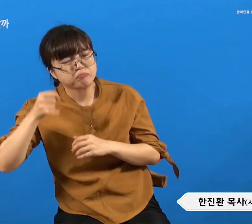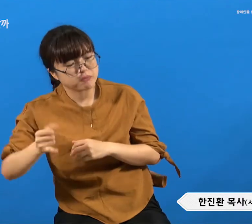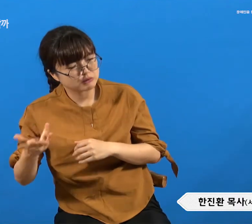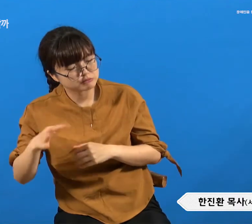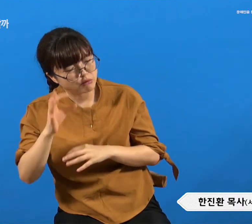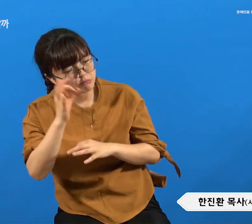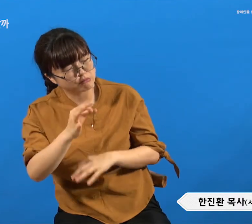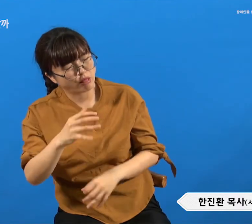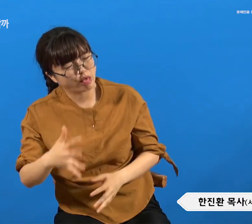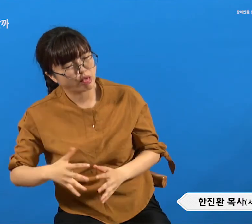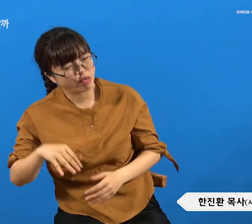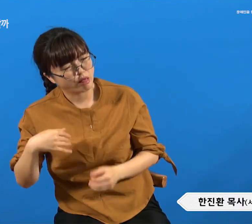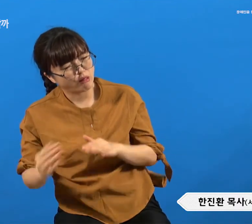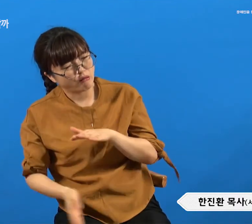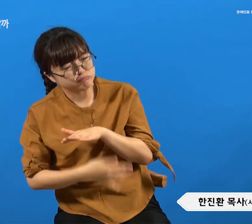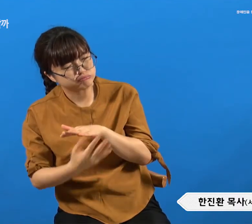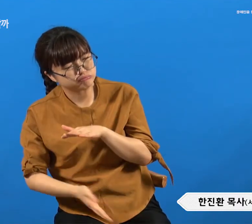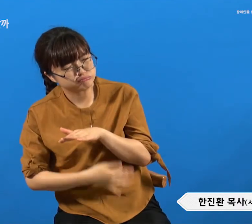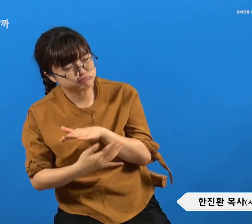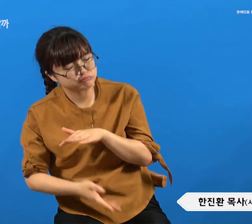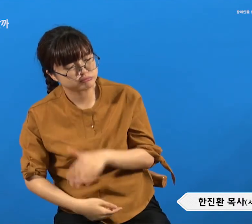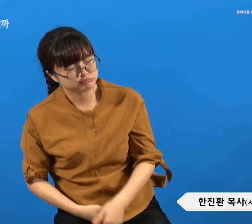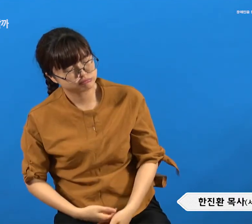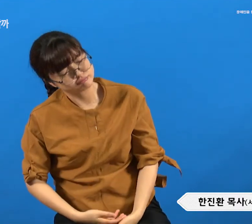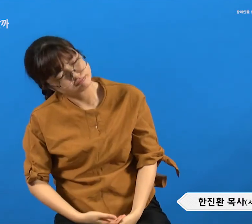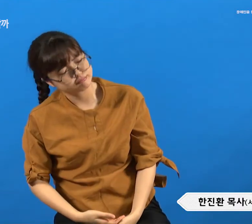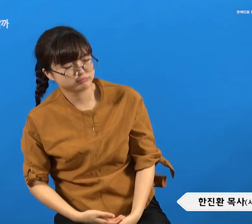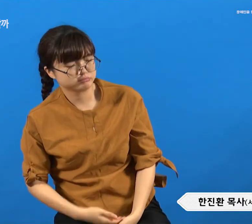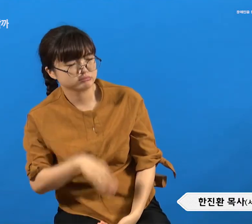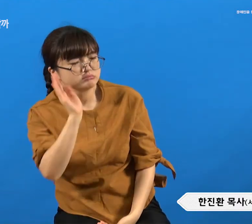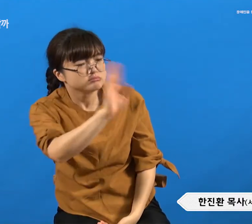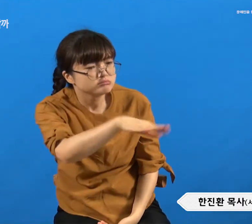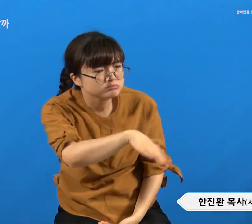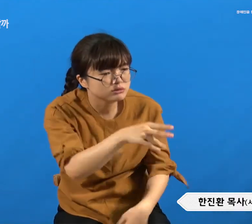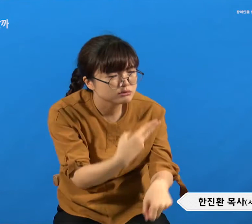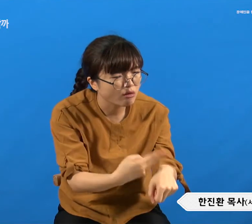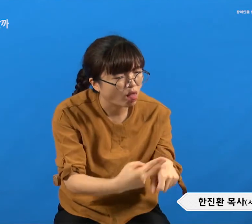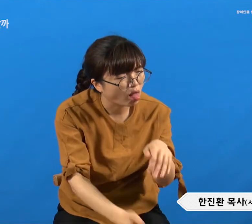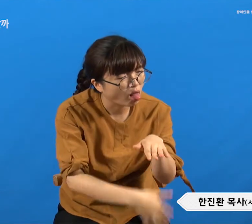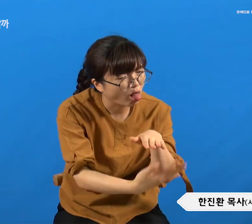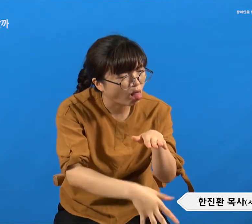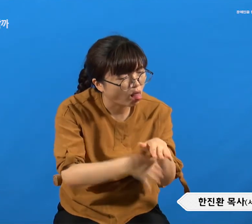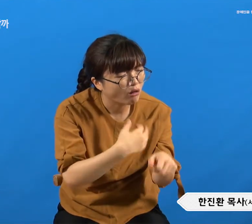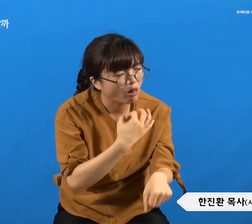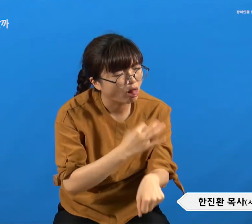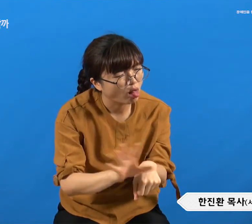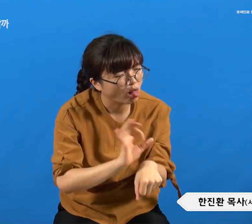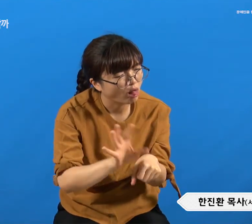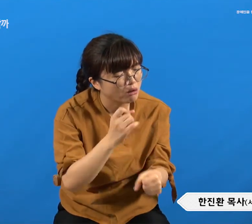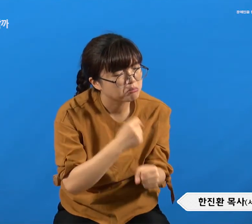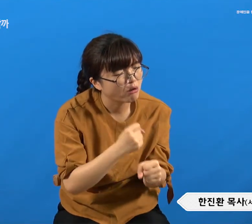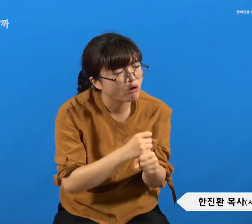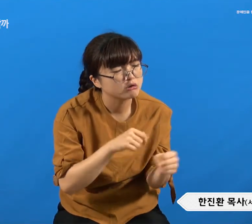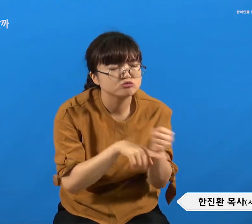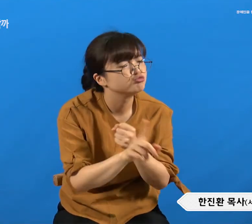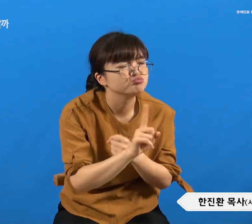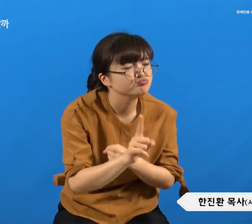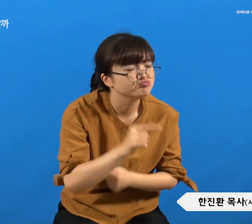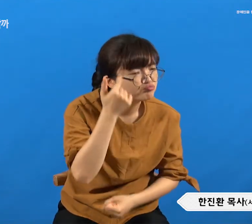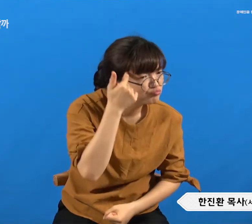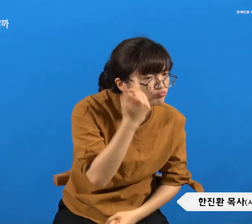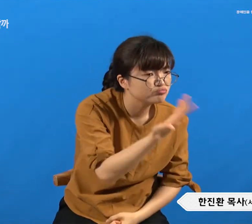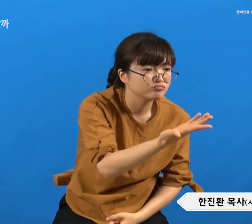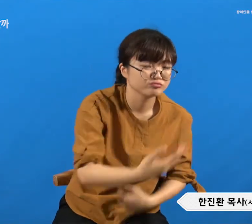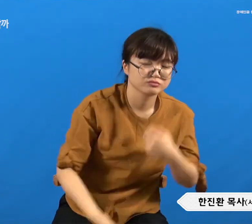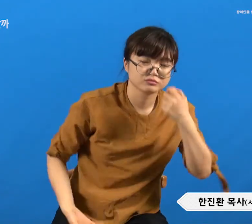같습니다. 미국에도 난림공사를 하는가 싶어서 선생님 집을 왜 이렇게 간단하게 짓습니까? 하고